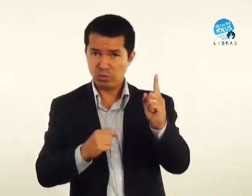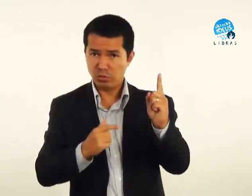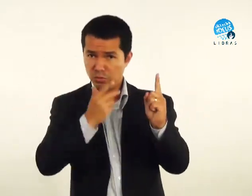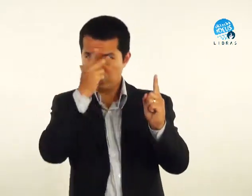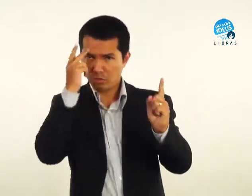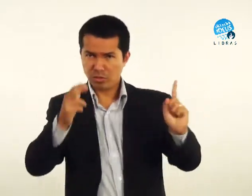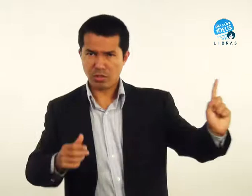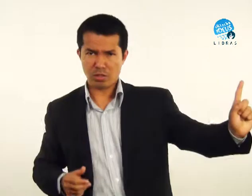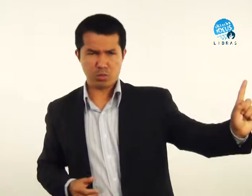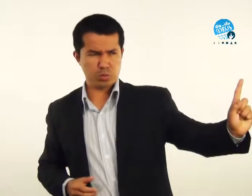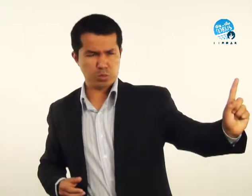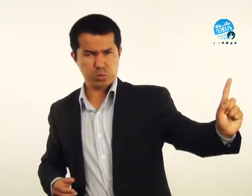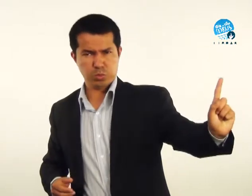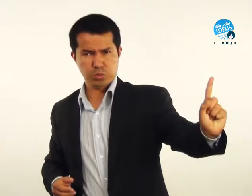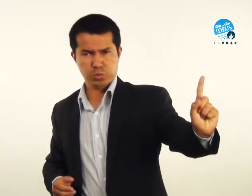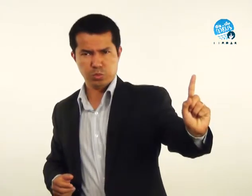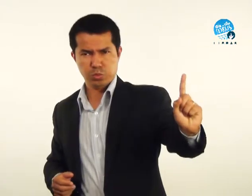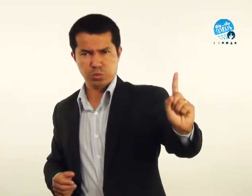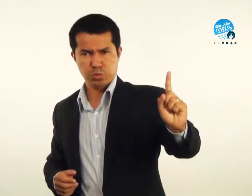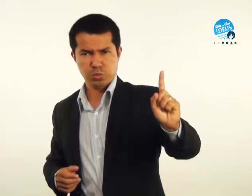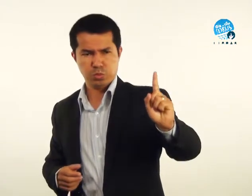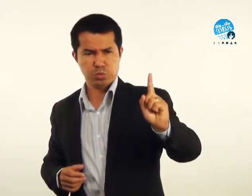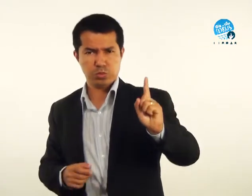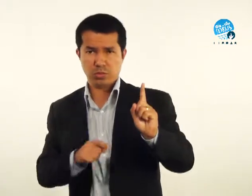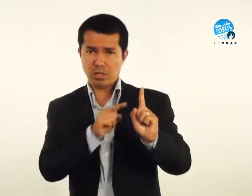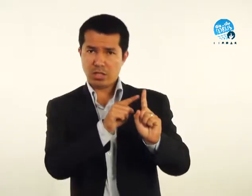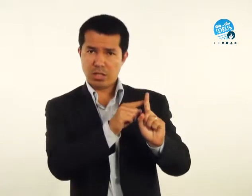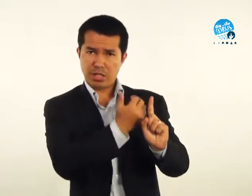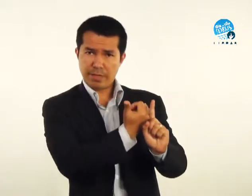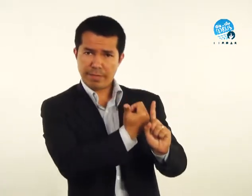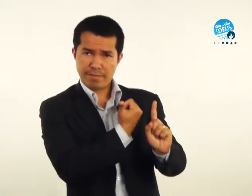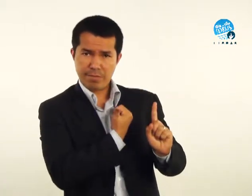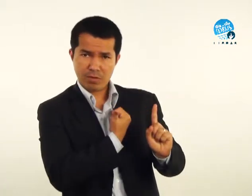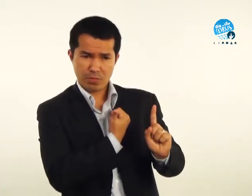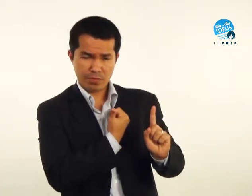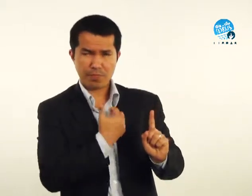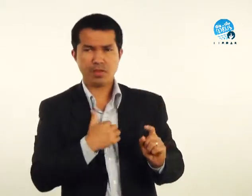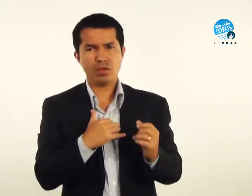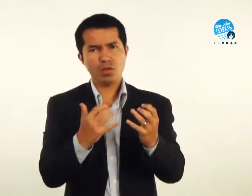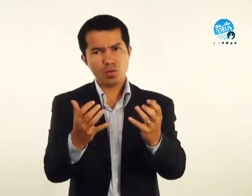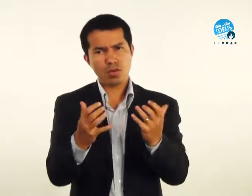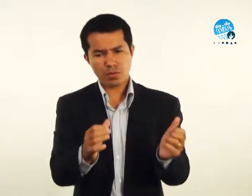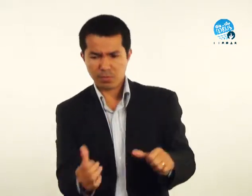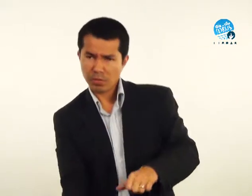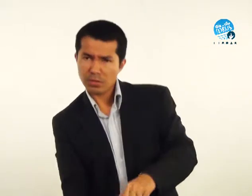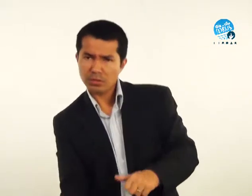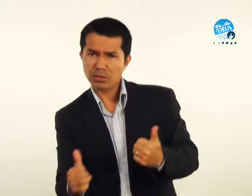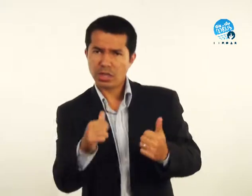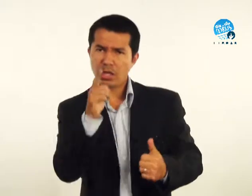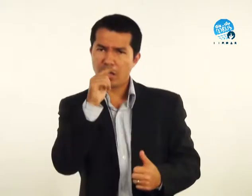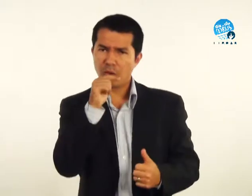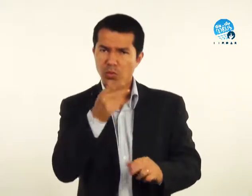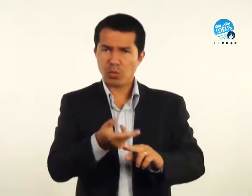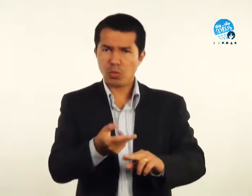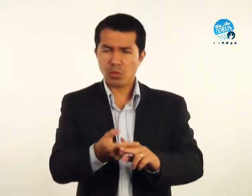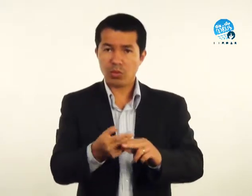então se oferece para ser batizada nas águas. E ele vê o céu se abrir sobre